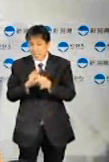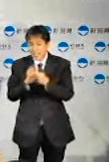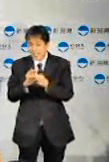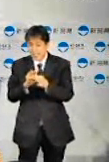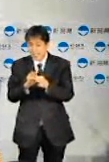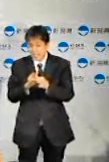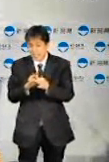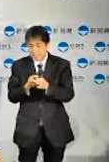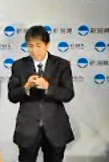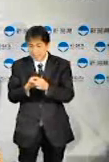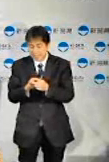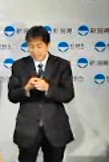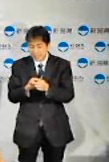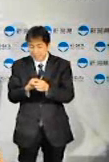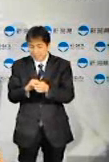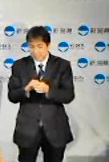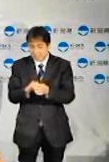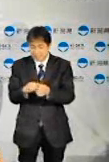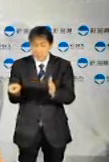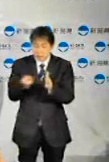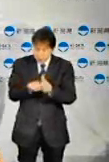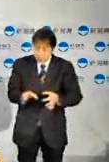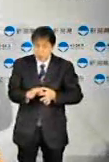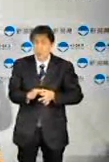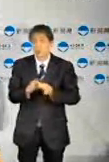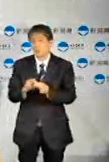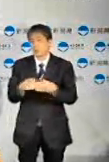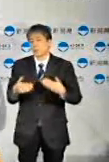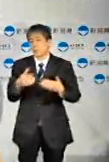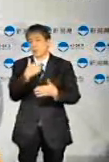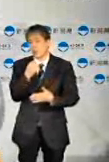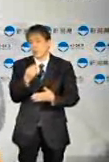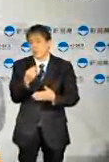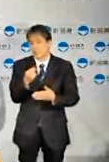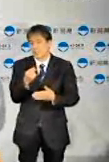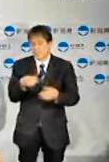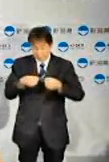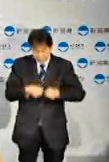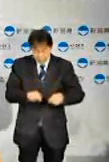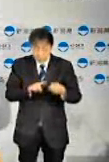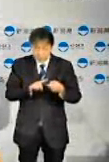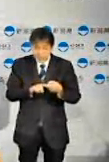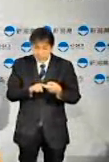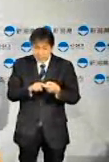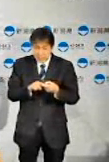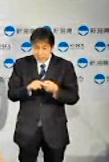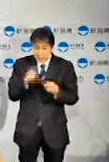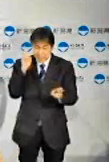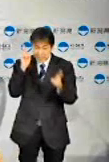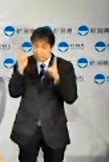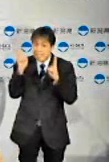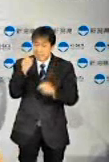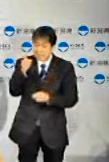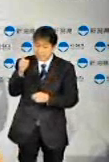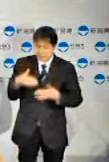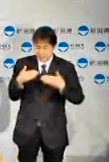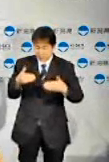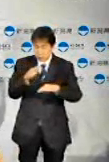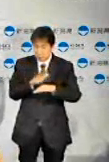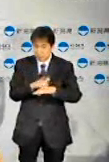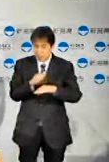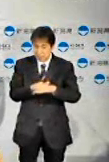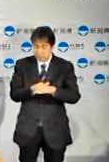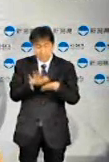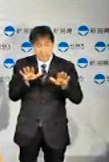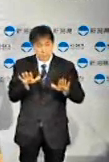てほしいと。 そうですね、もうそれに尽きると思いますね、はい。 その具体的な事業者にどういうふうに進めてほしいかみたいなところって、